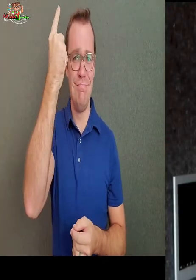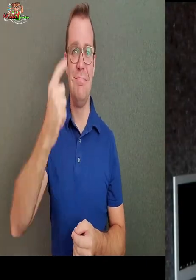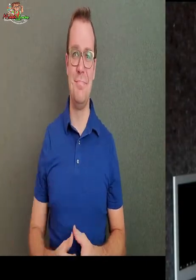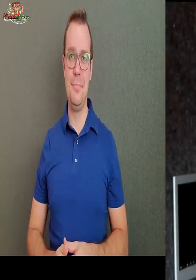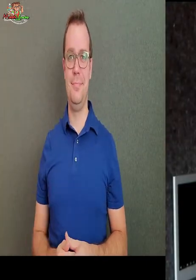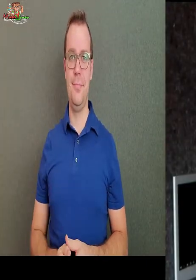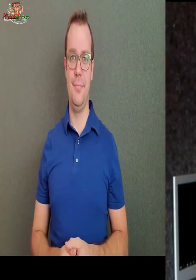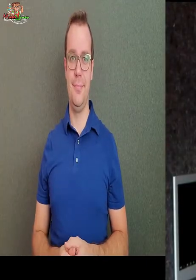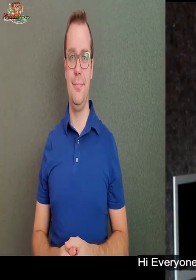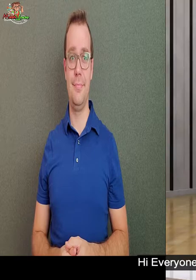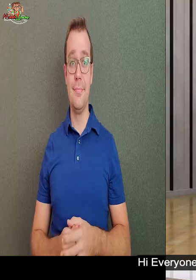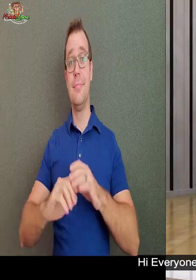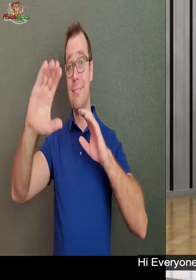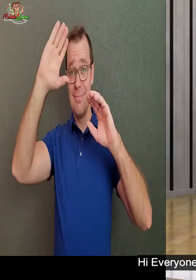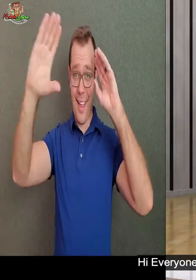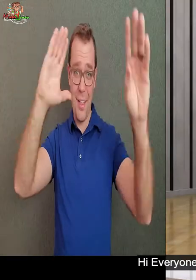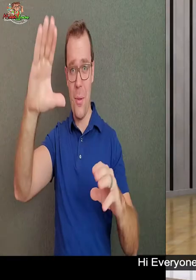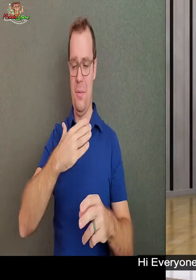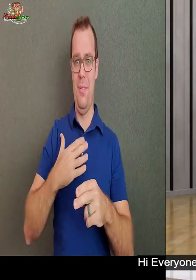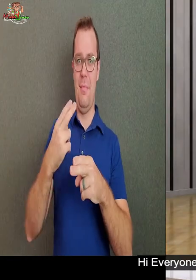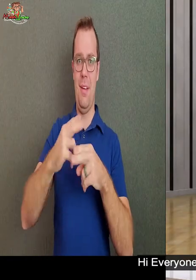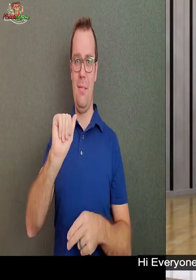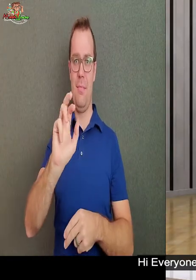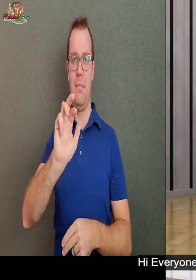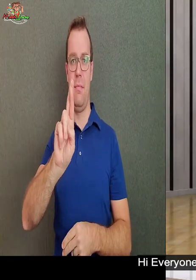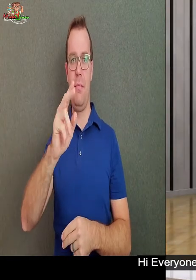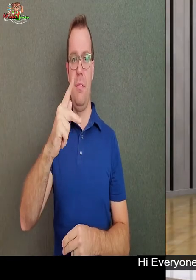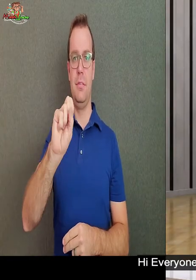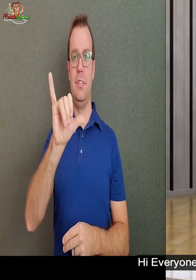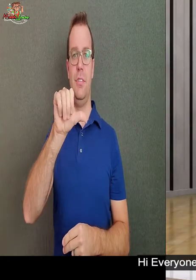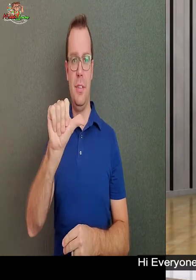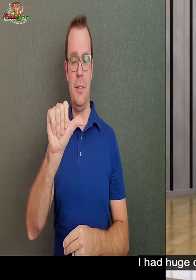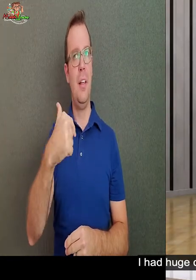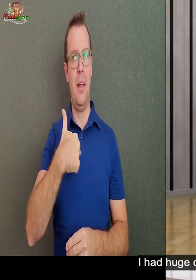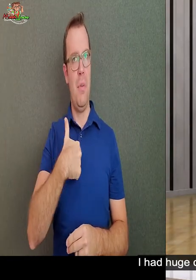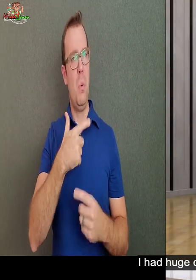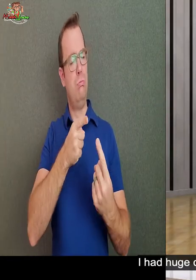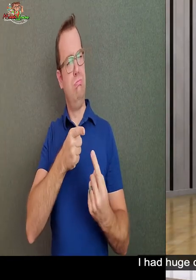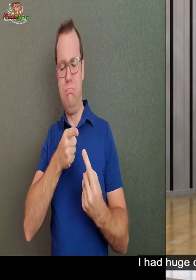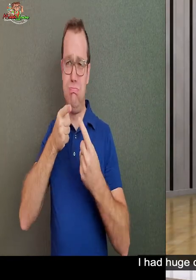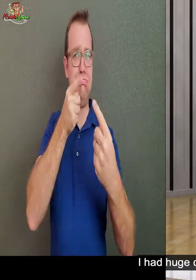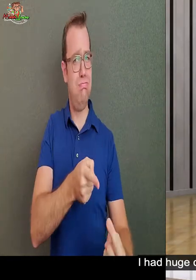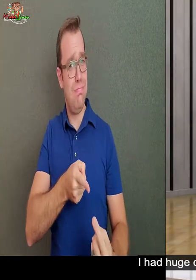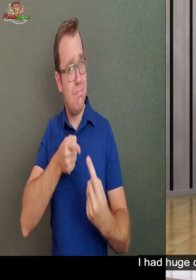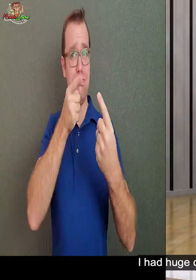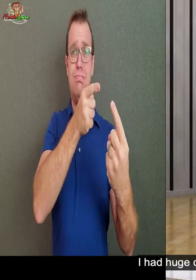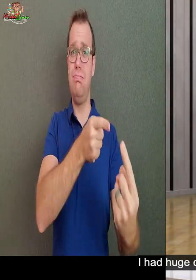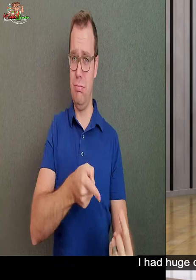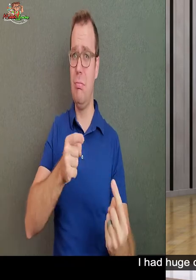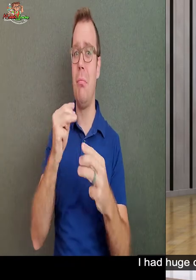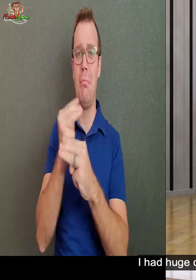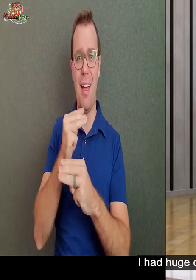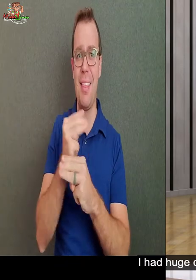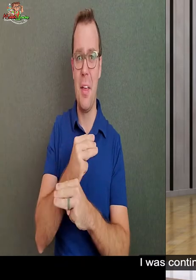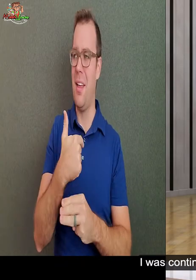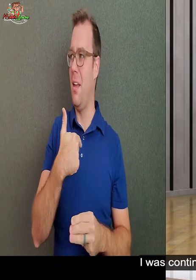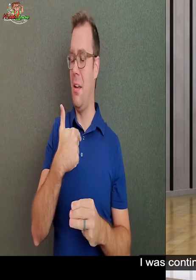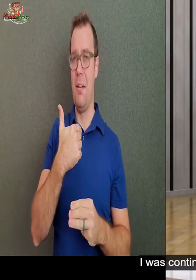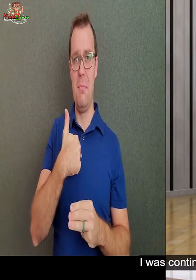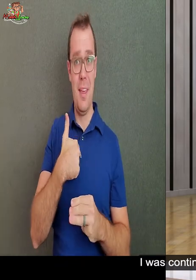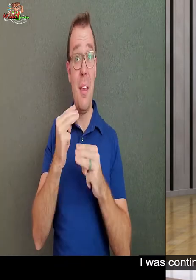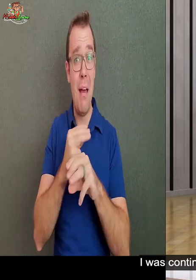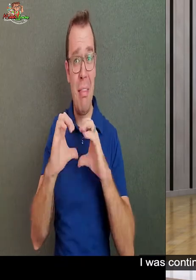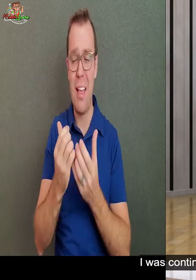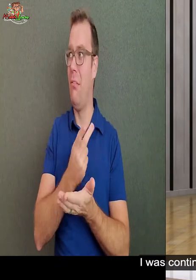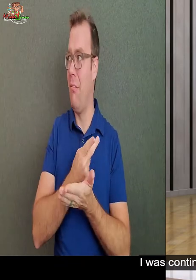math easy. Hi everyone, my name is Arshia Raj Kalra. मेरे को मैथ्स समझने में बहुत प्रॉब्लम होती थी. मैं बार